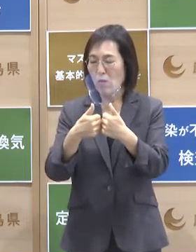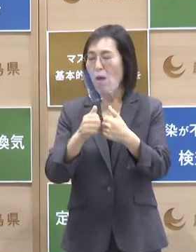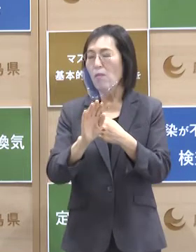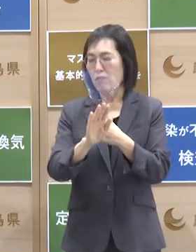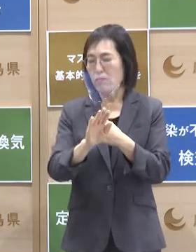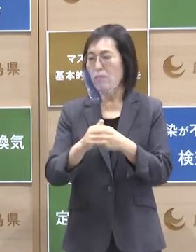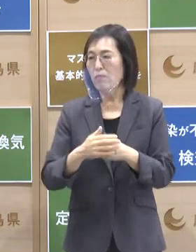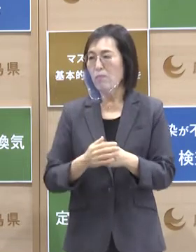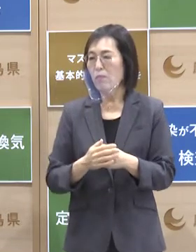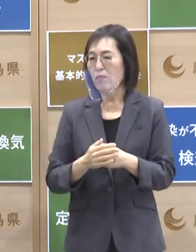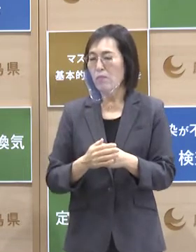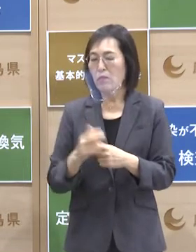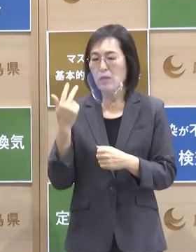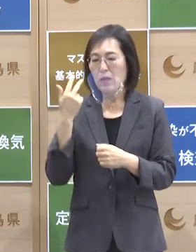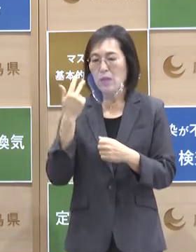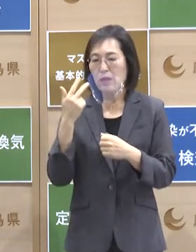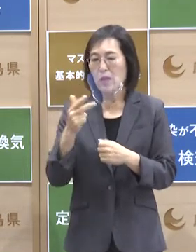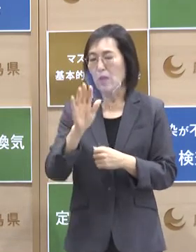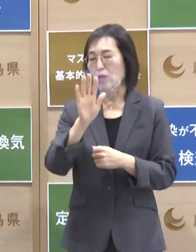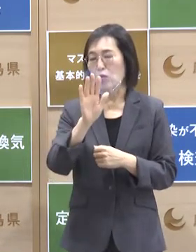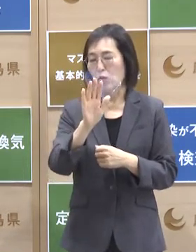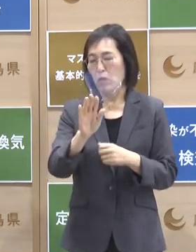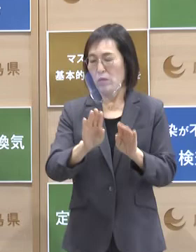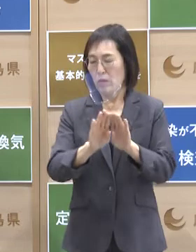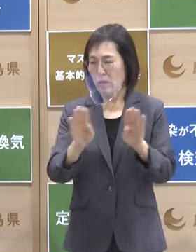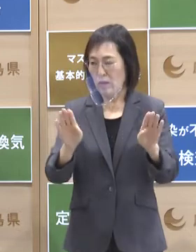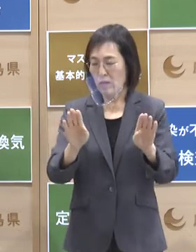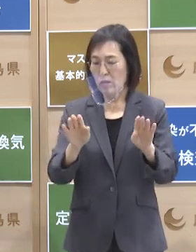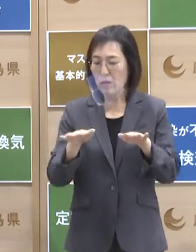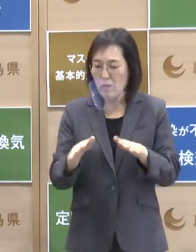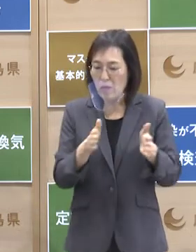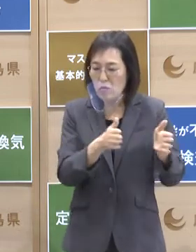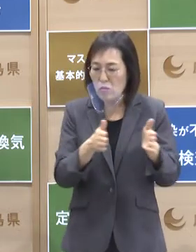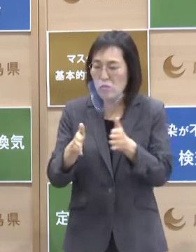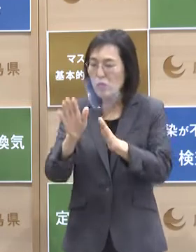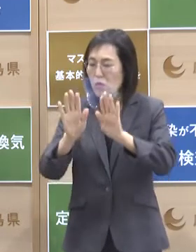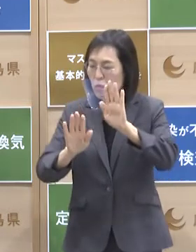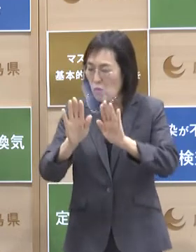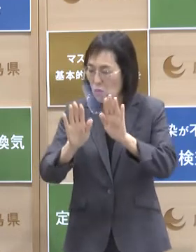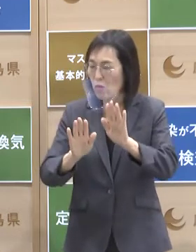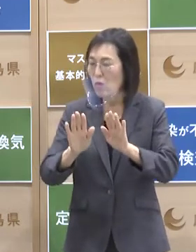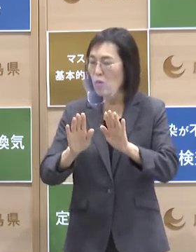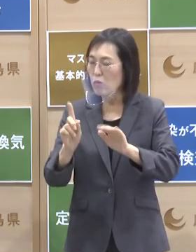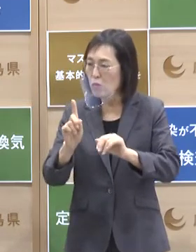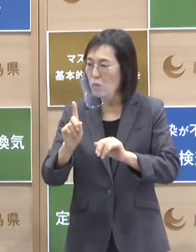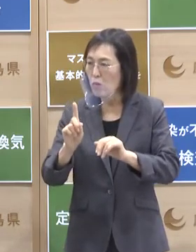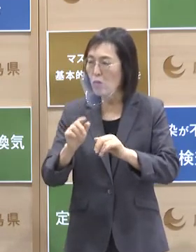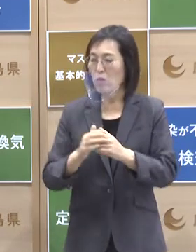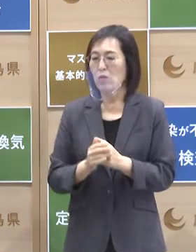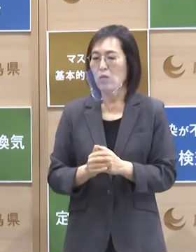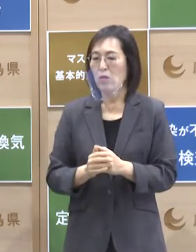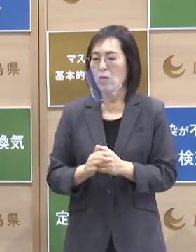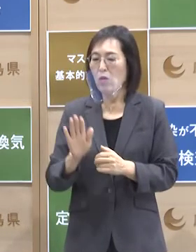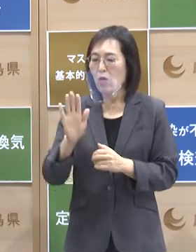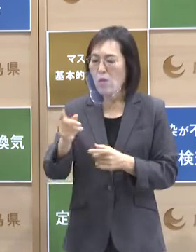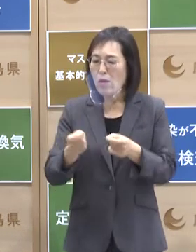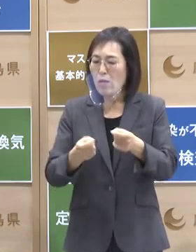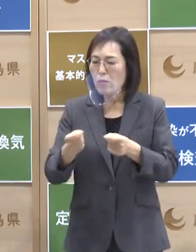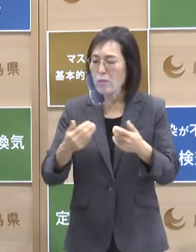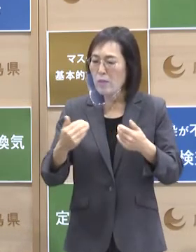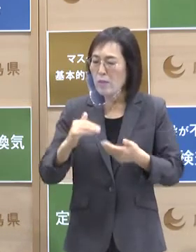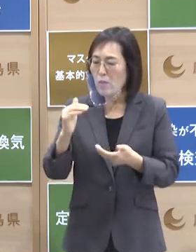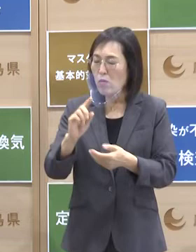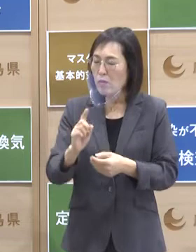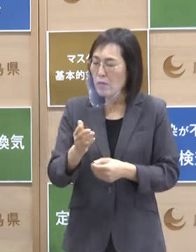これからあと7ヶ月余りという状況になっております。改めて準備状況ですとかですね、あとは今後政府とどのような調整が必要かとか、あとは